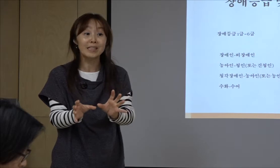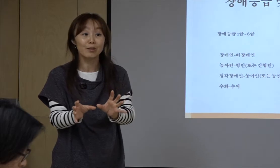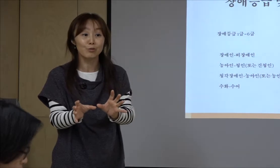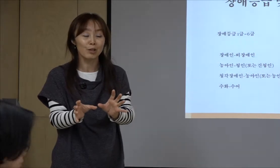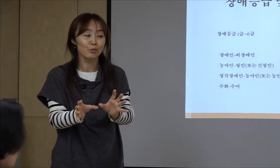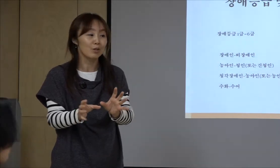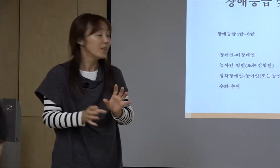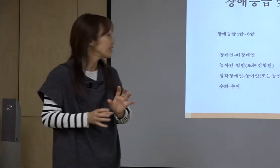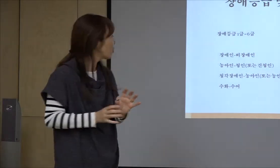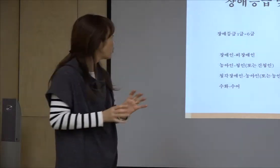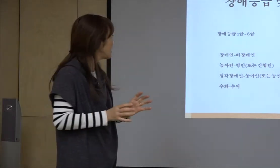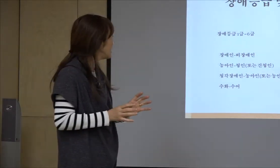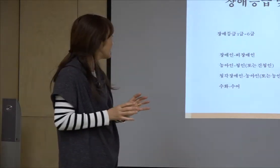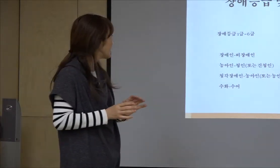농인이라고도 하고. 근데 농인은